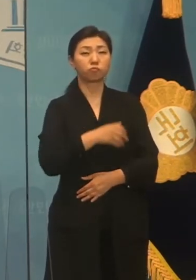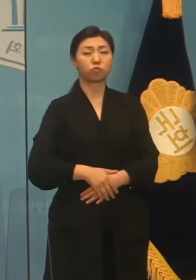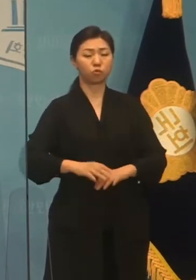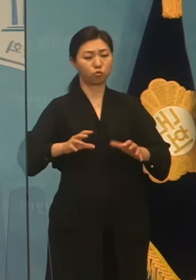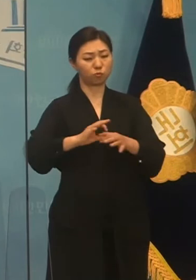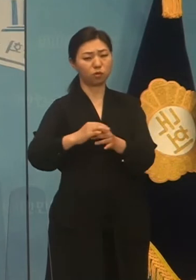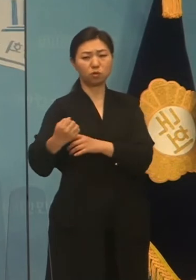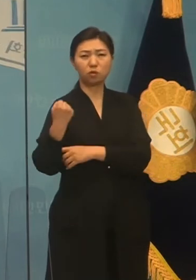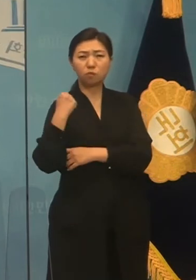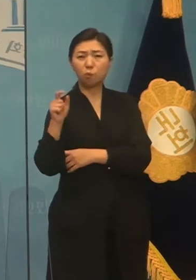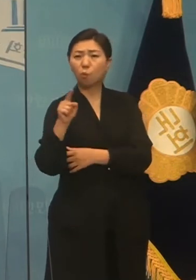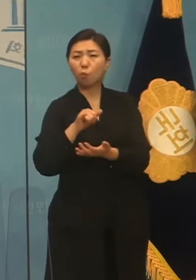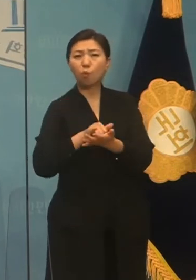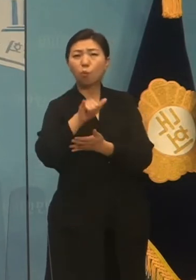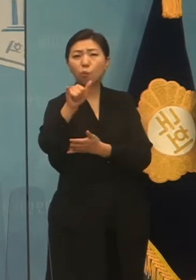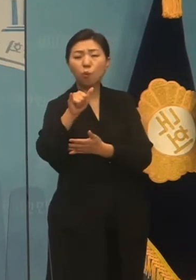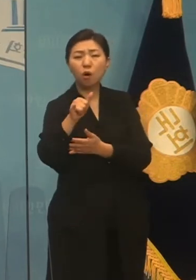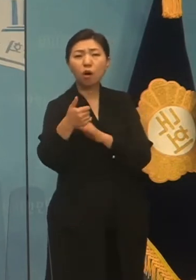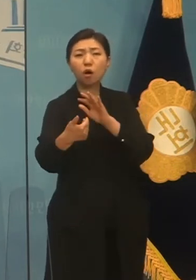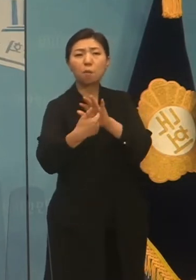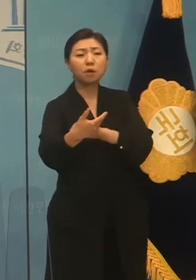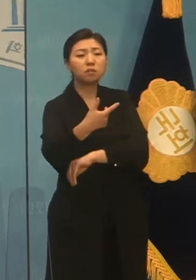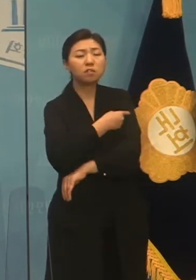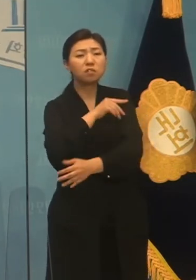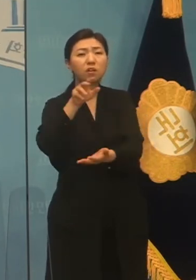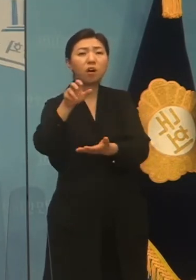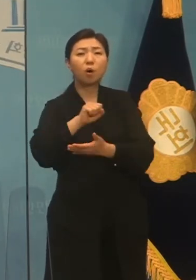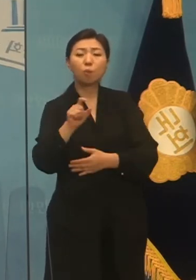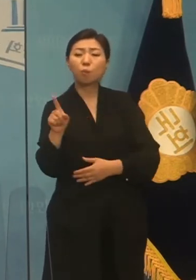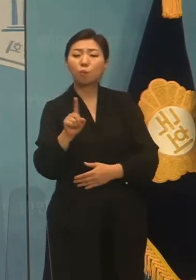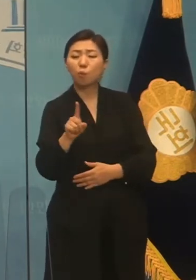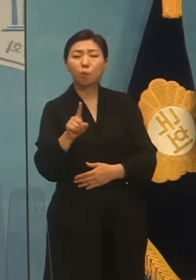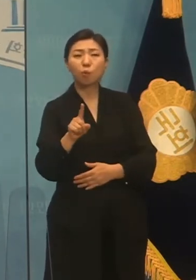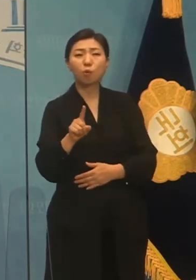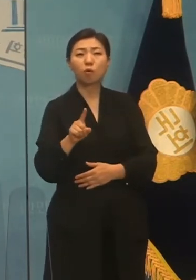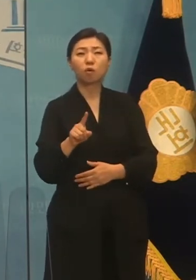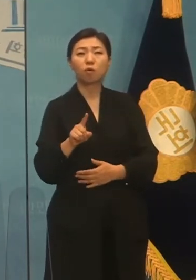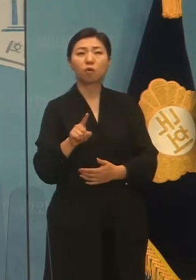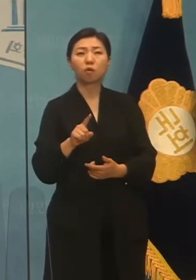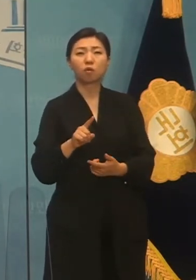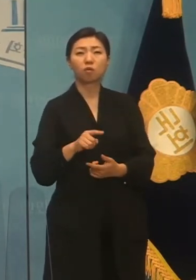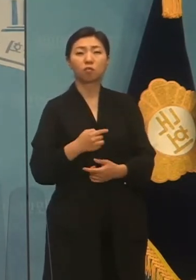국민의힘은 어디로 가서 무슨 백신을 구해오려고 하는지